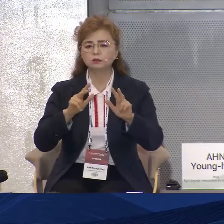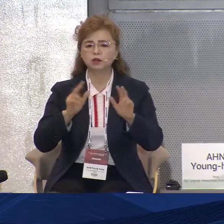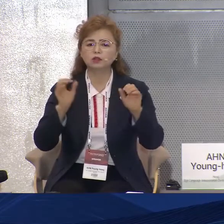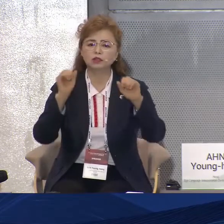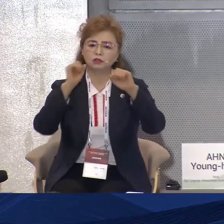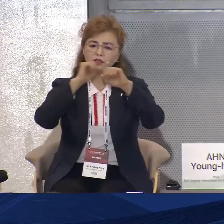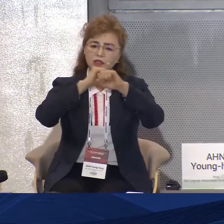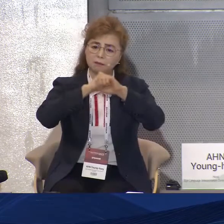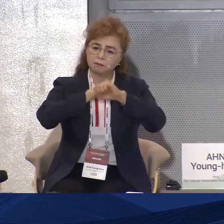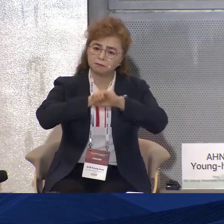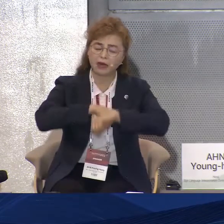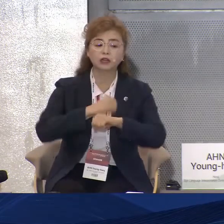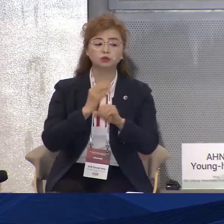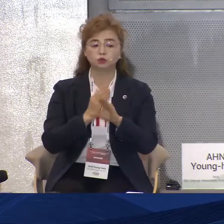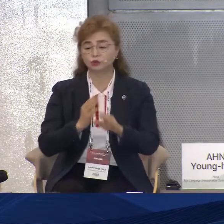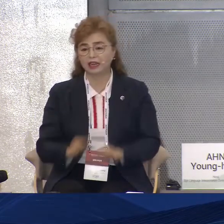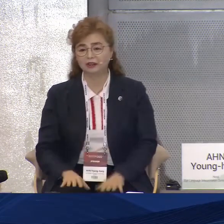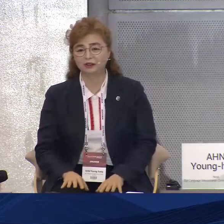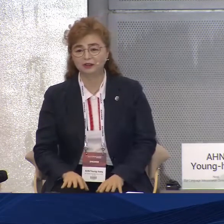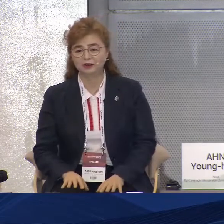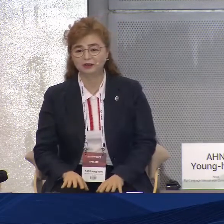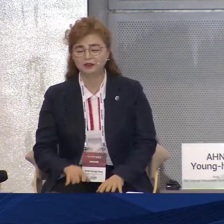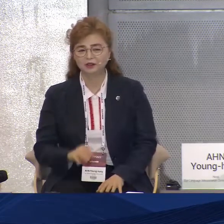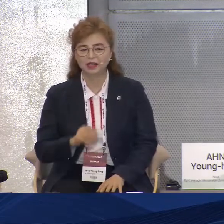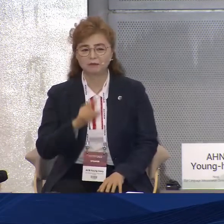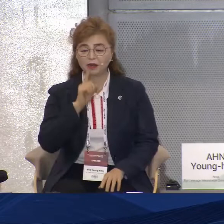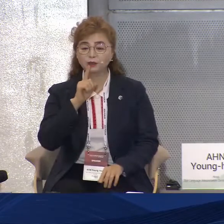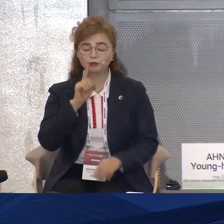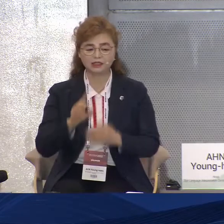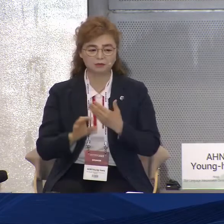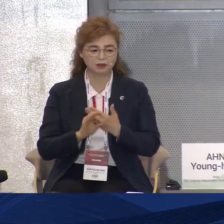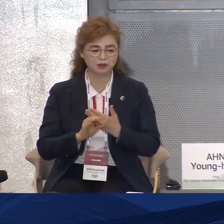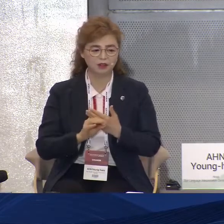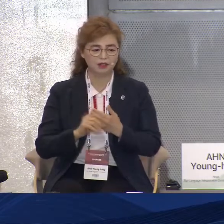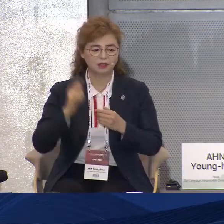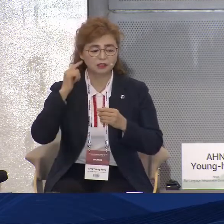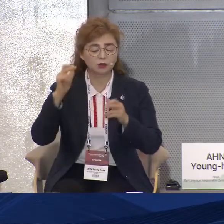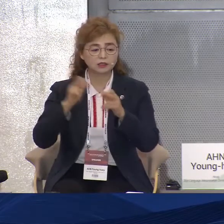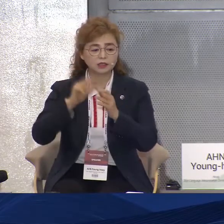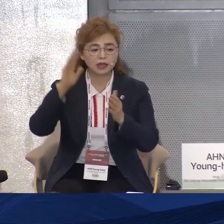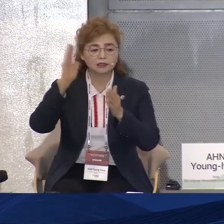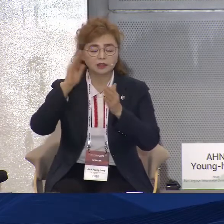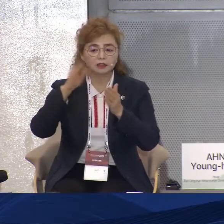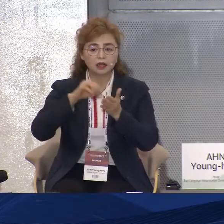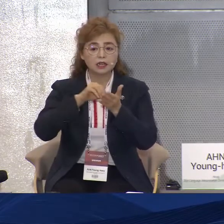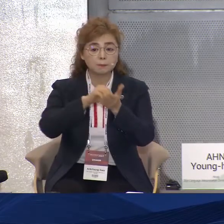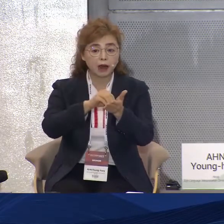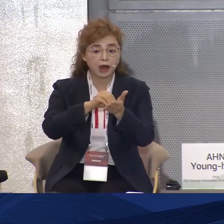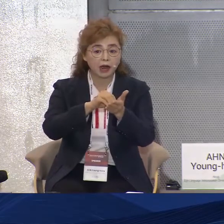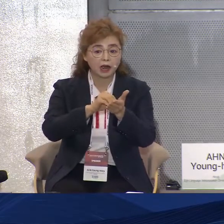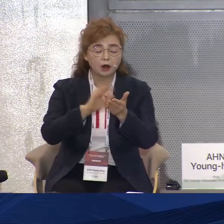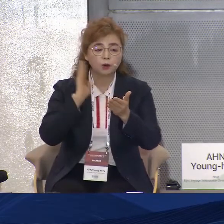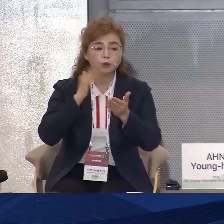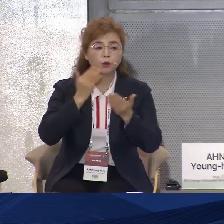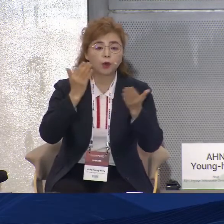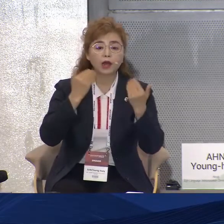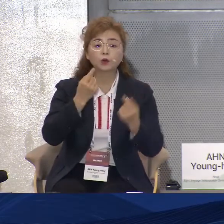농교육이 지금 현재 이렇게 망하는 중이에요. 말을 좀 하자면 청각장애 학생들의